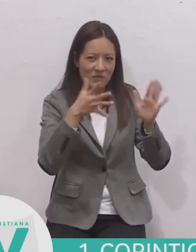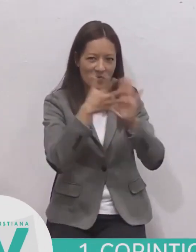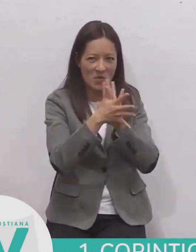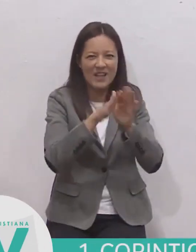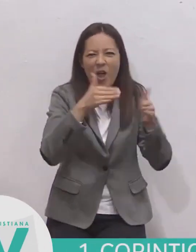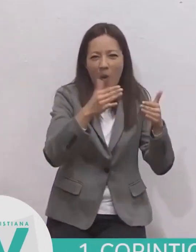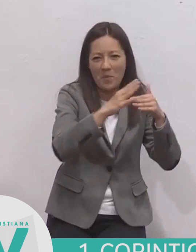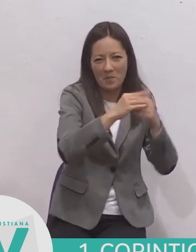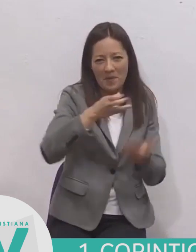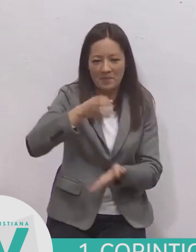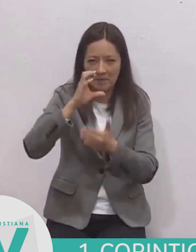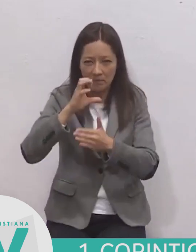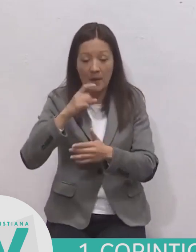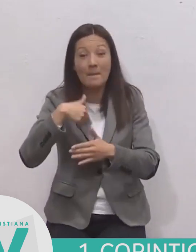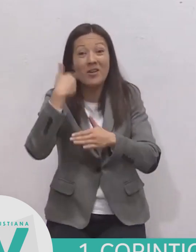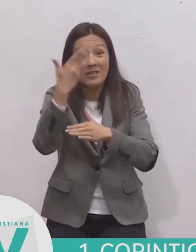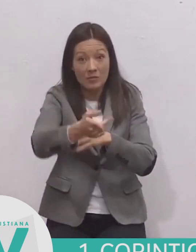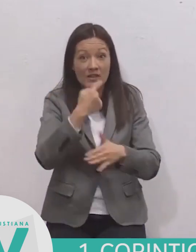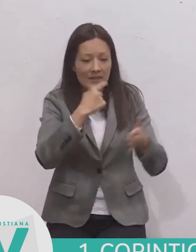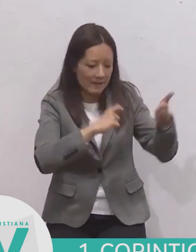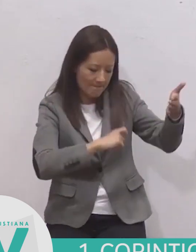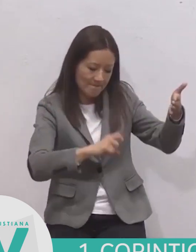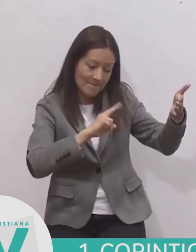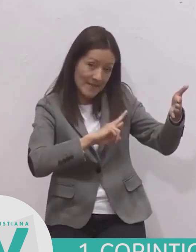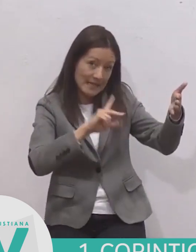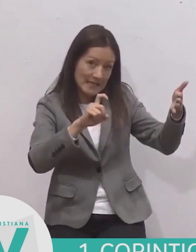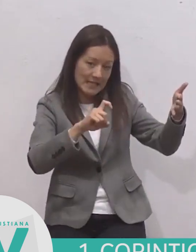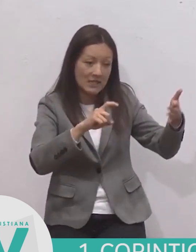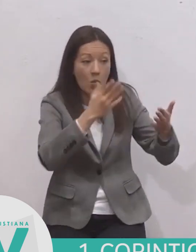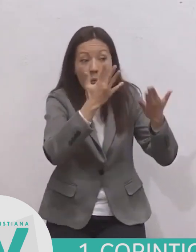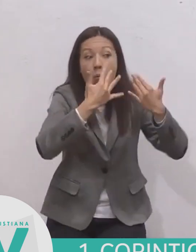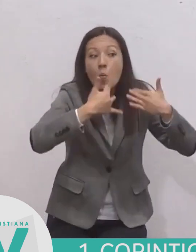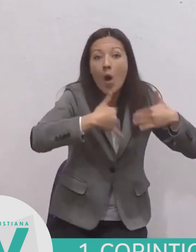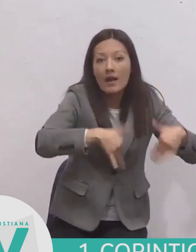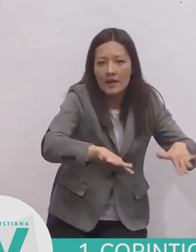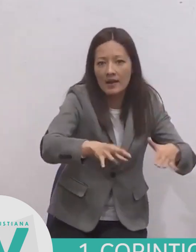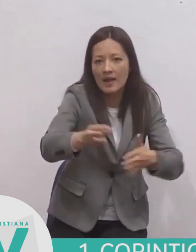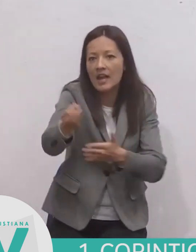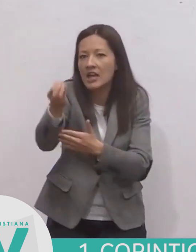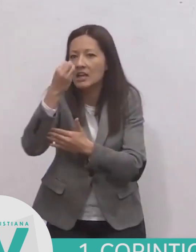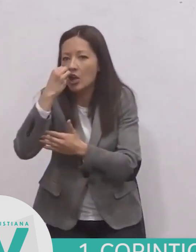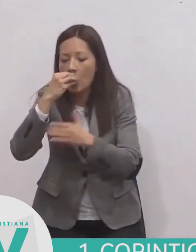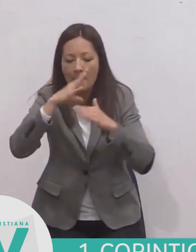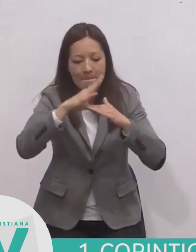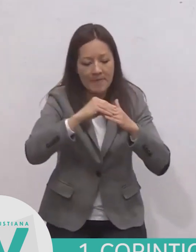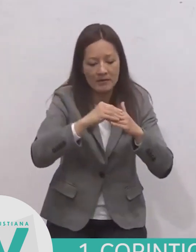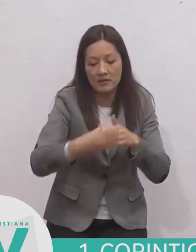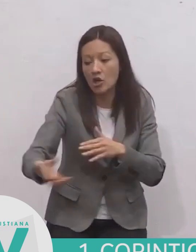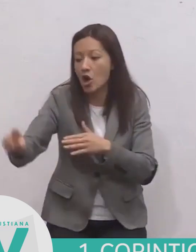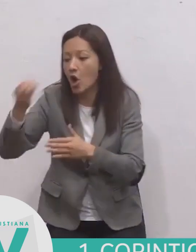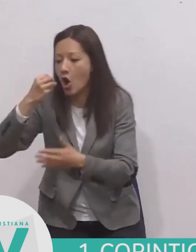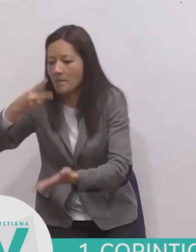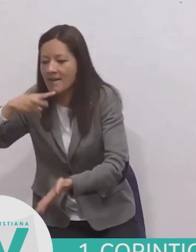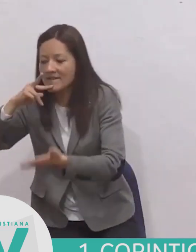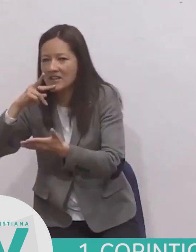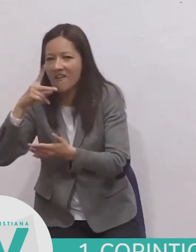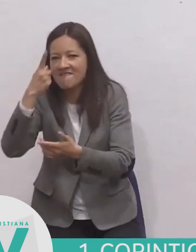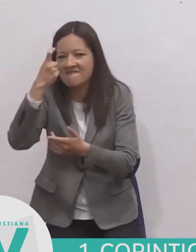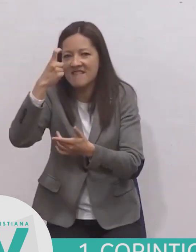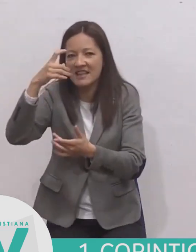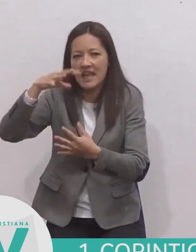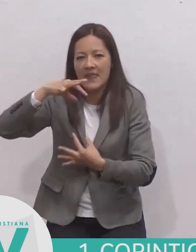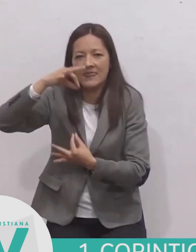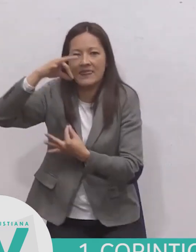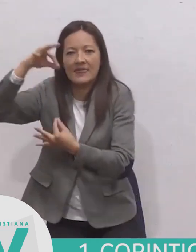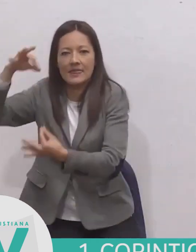de manera que cualquiera que comiere este pan o bebiere de esta copa del Señor indignamente, ¿qué significa entonces